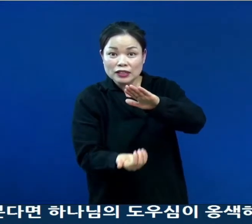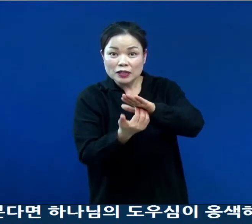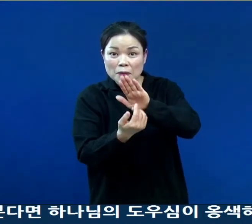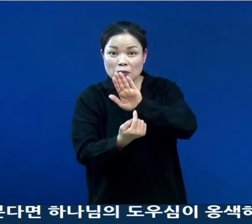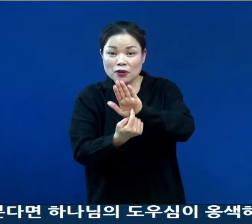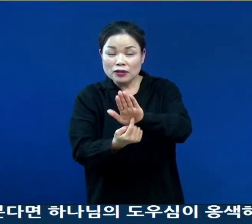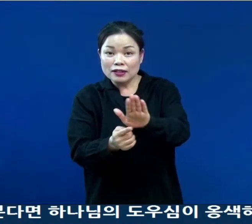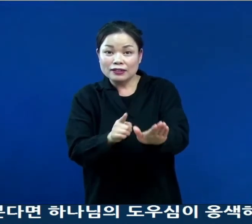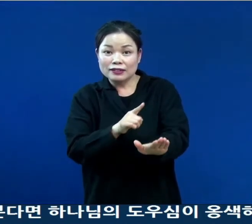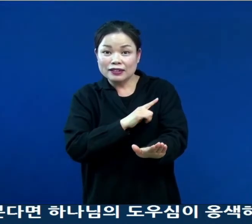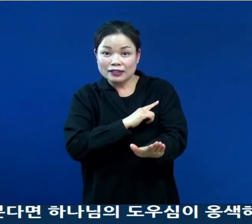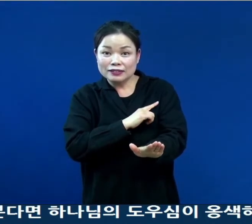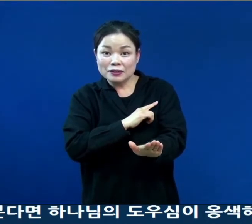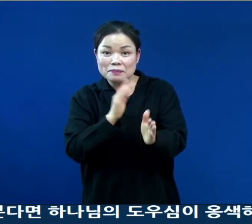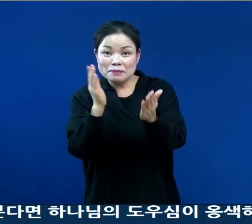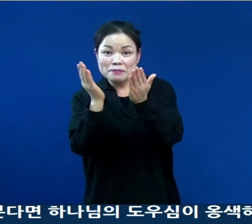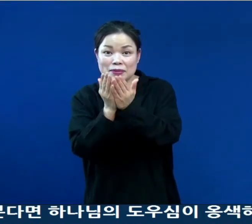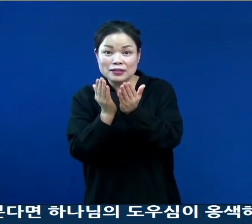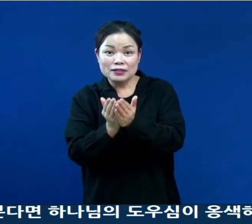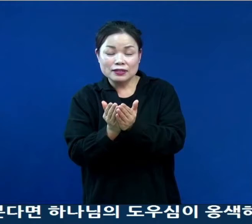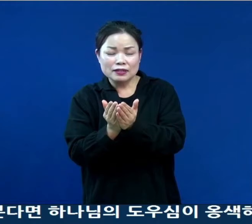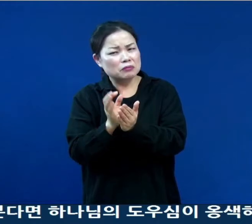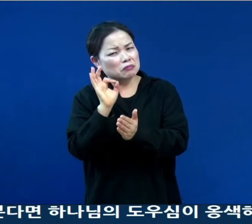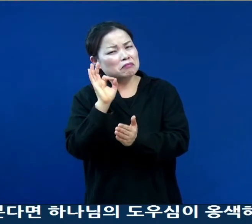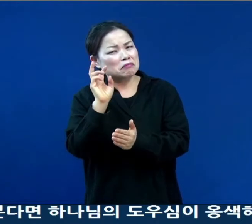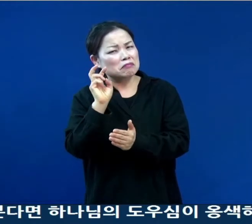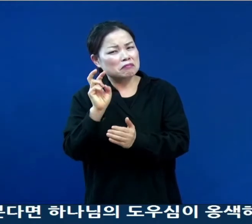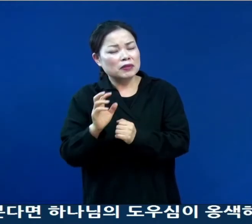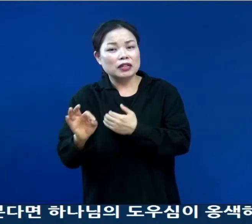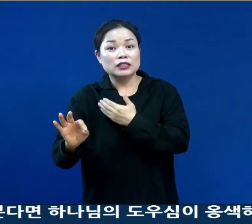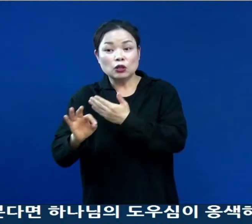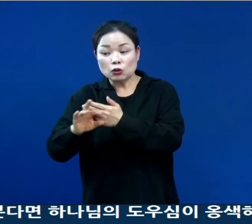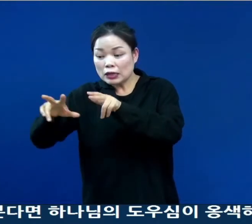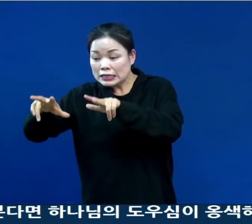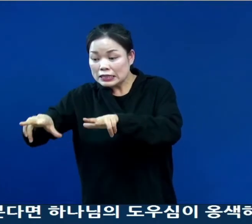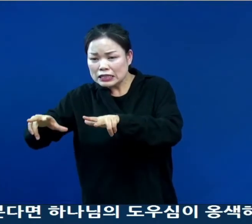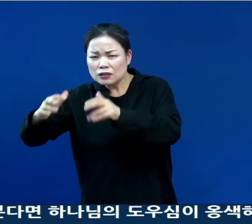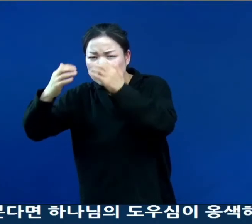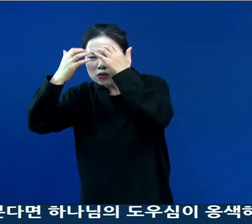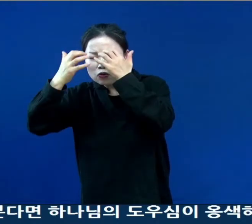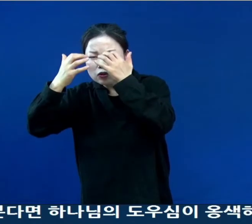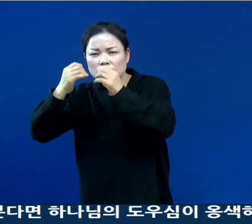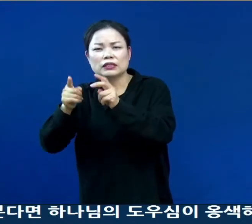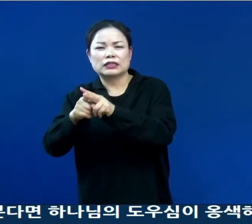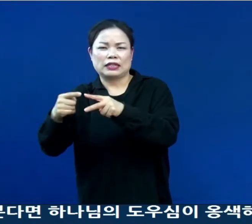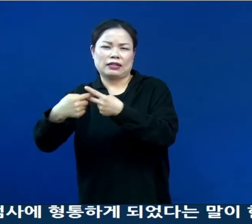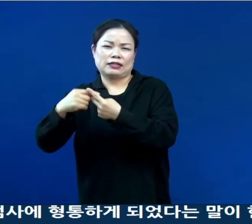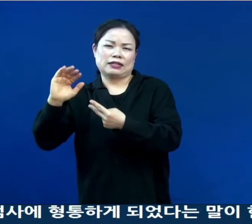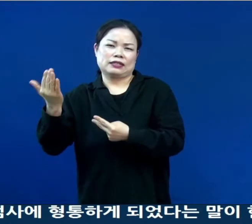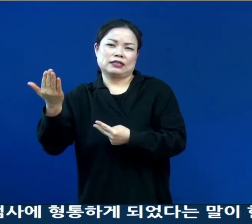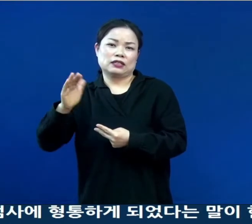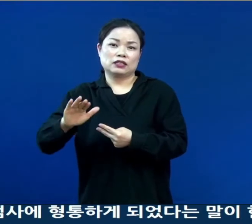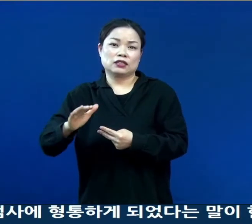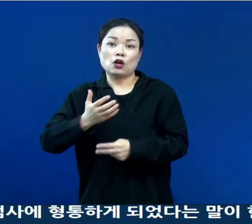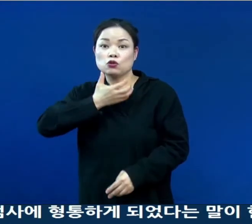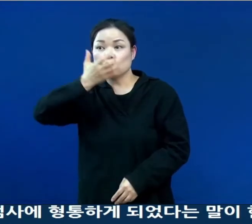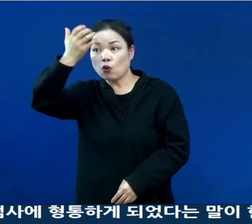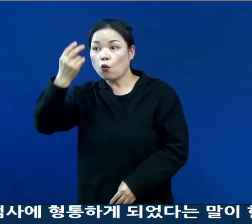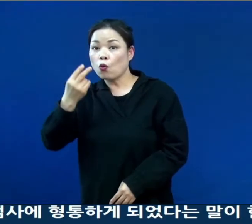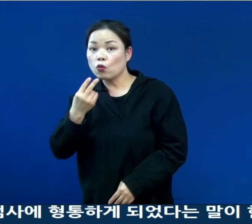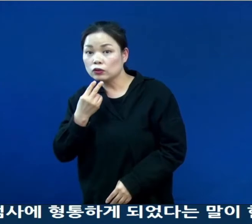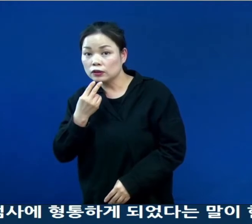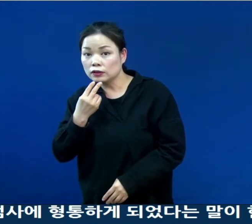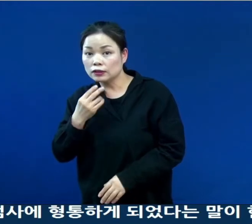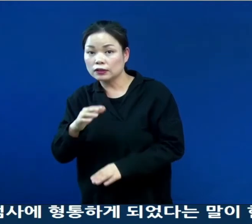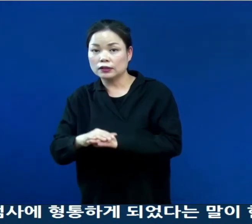표현을 쓰기에 가장 적절하게 보입니다. 그렇다면 지금의 이 고생도 이해가 되겠죠. 그런데 요셉이